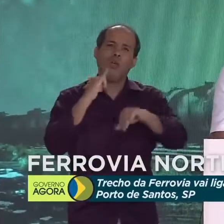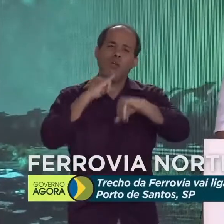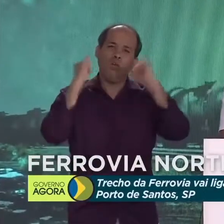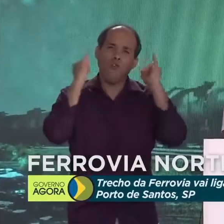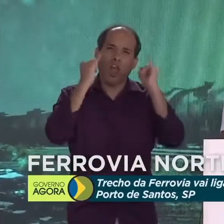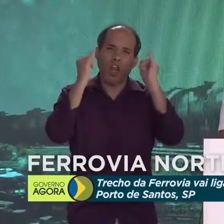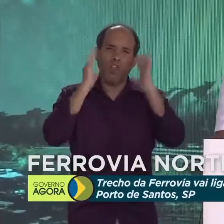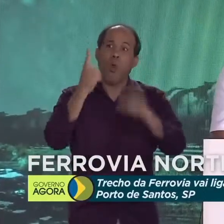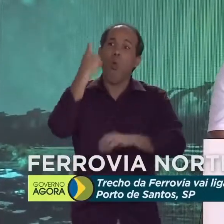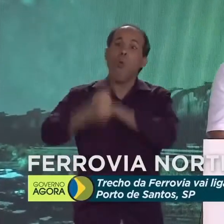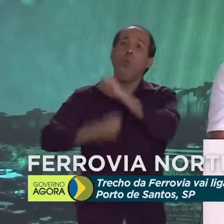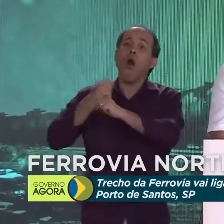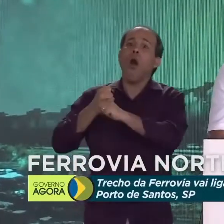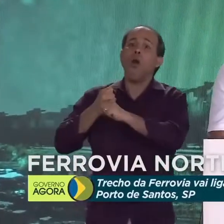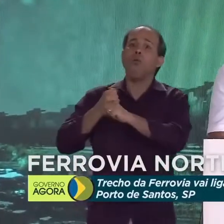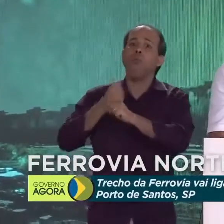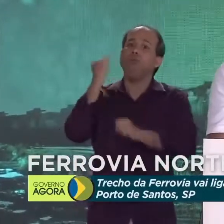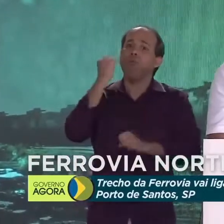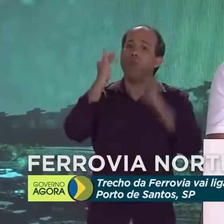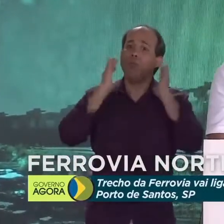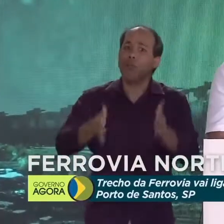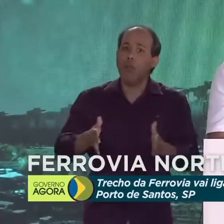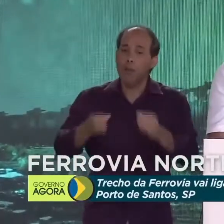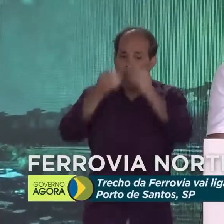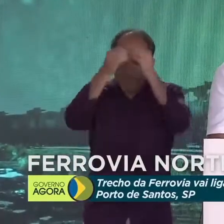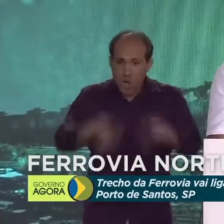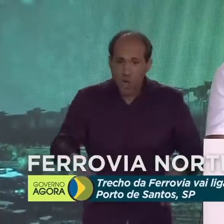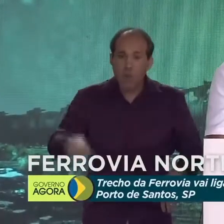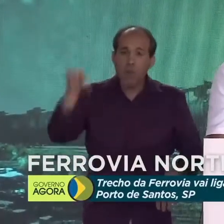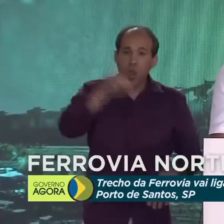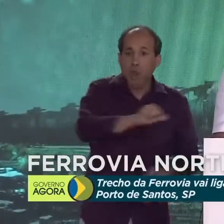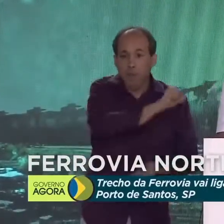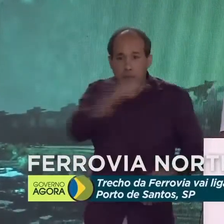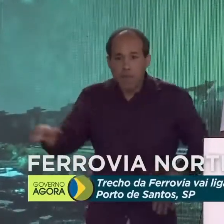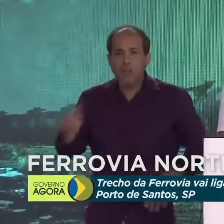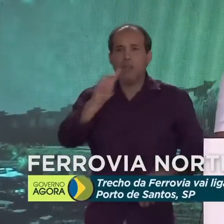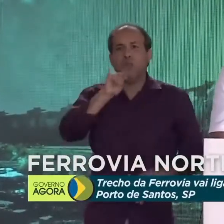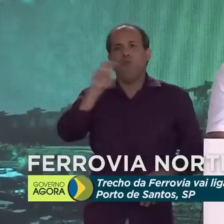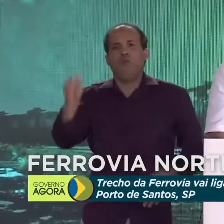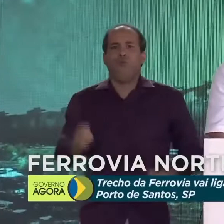ano, é muito mais danoso que o próprio vírus.